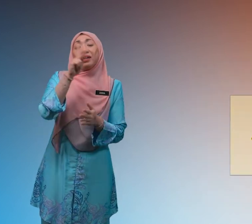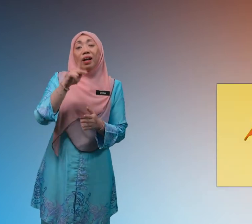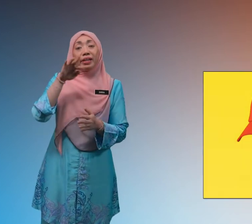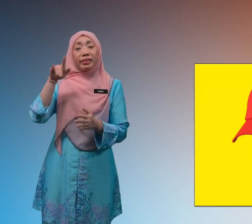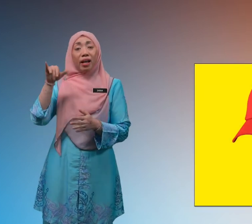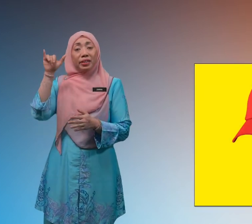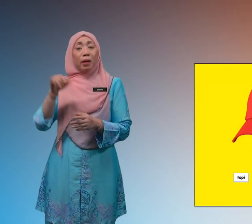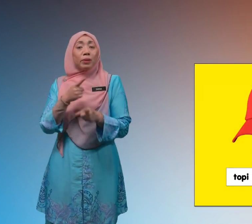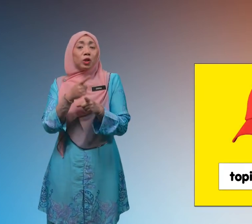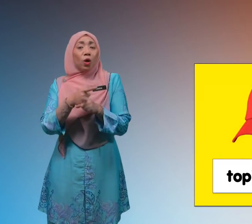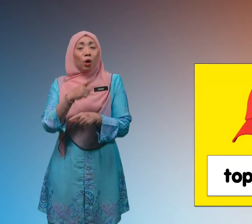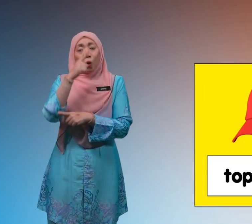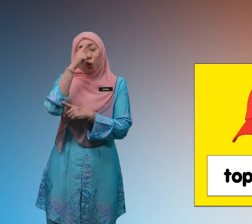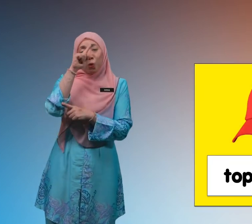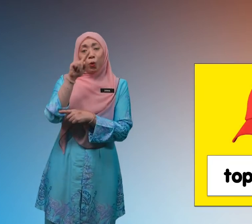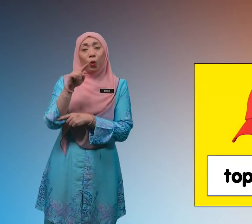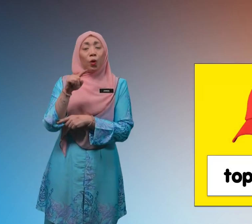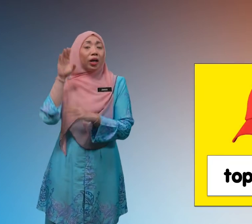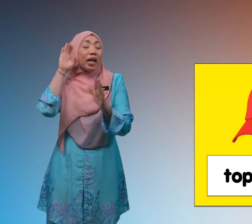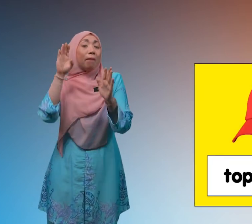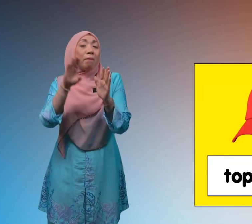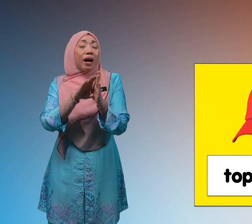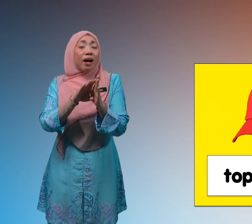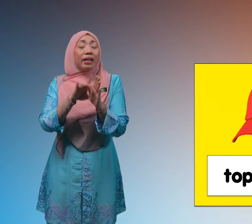Apakah ejaan yang betul untuk gambar